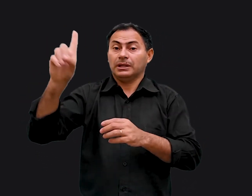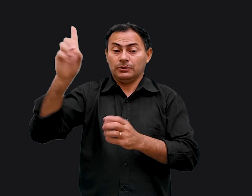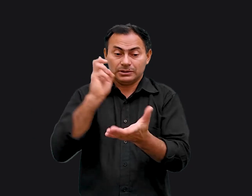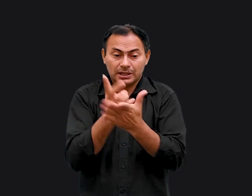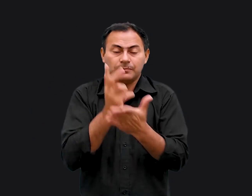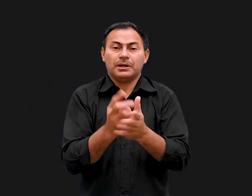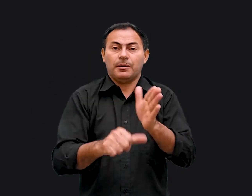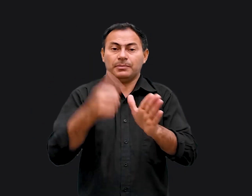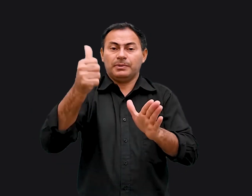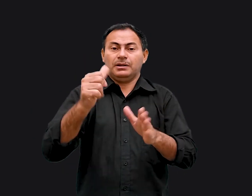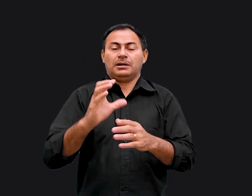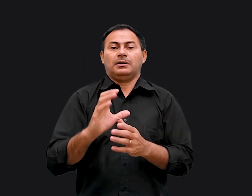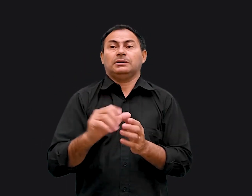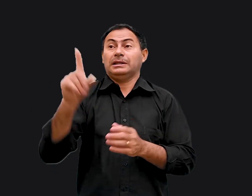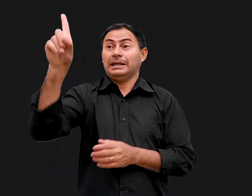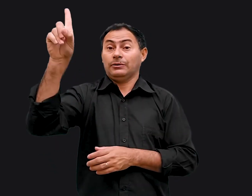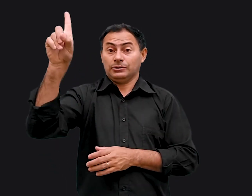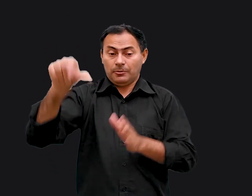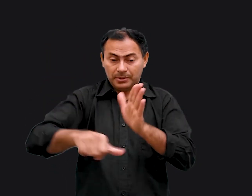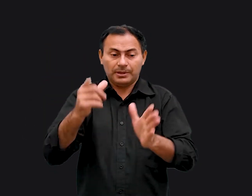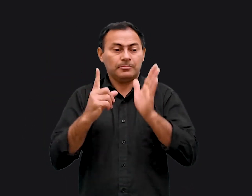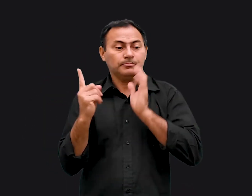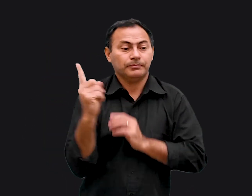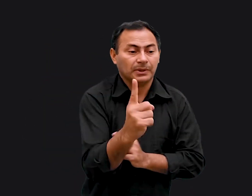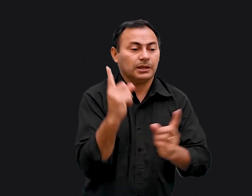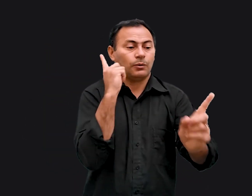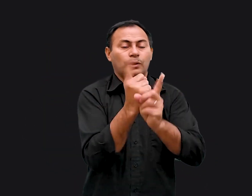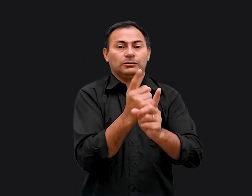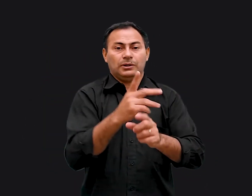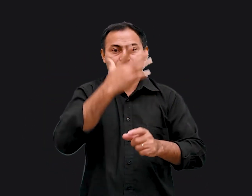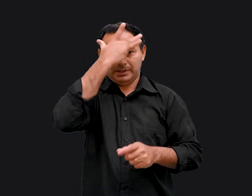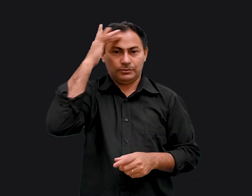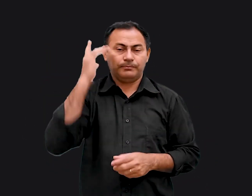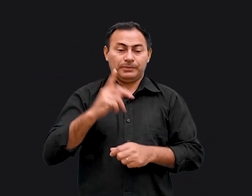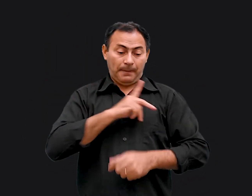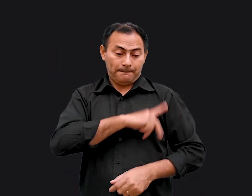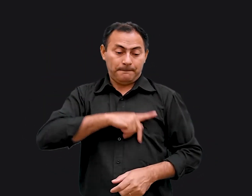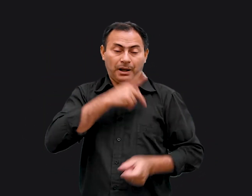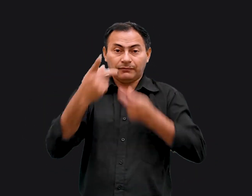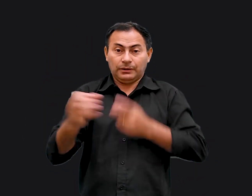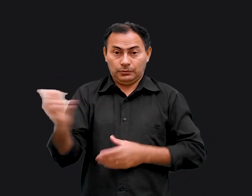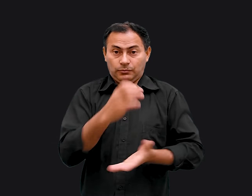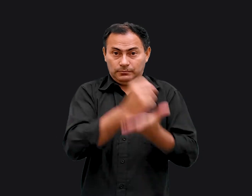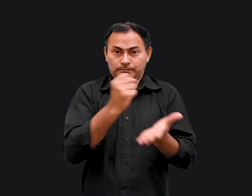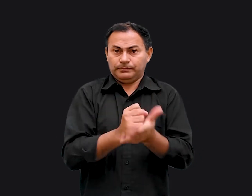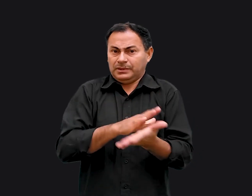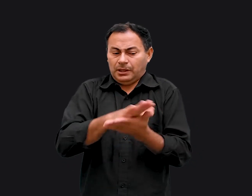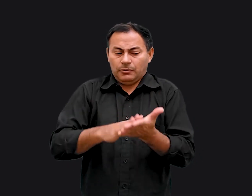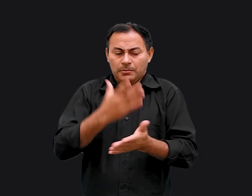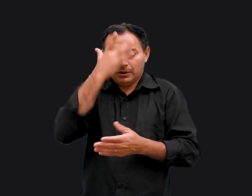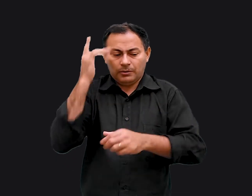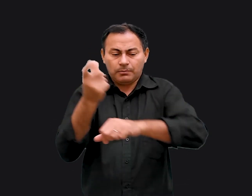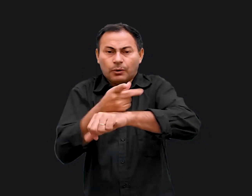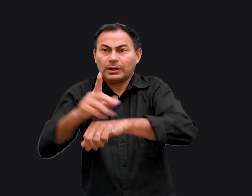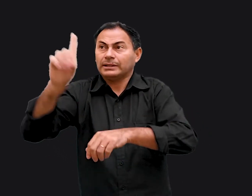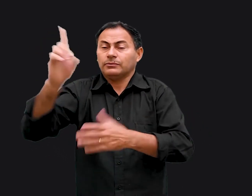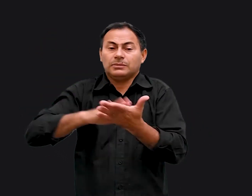Deus é sempre a primeira causa na ida do homem até ele. Paulo nos diz no Novo Testamento que nenhum homem procura Deus, nenhum